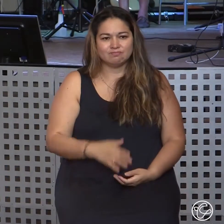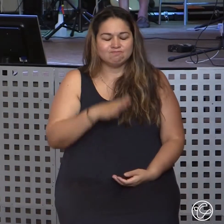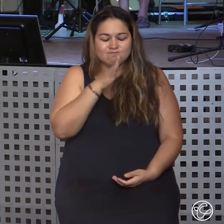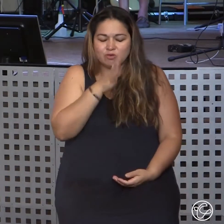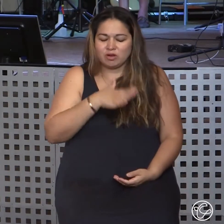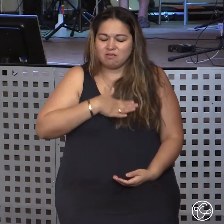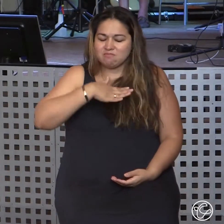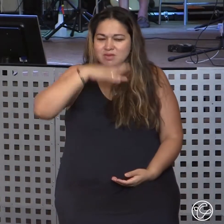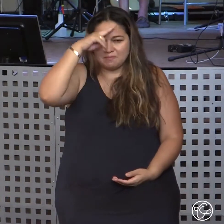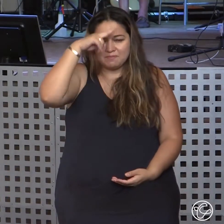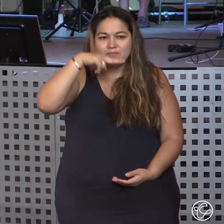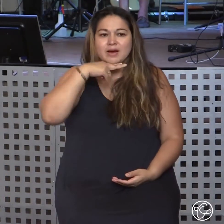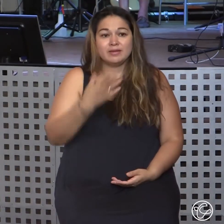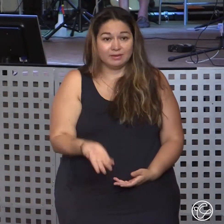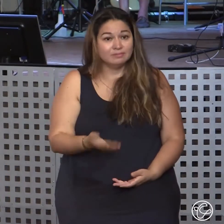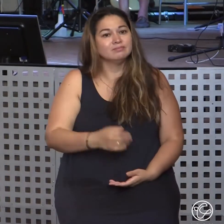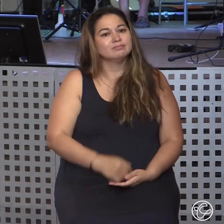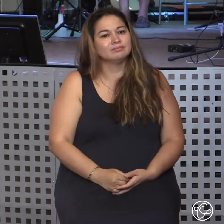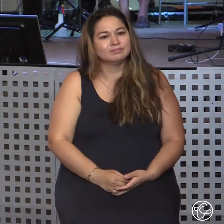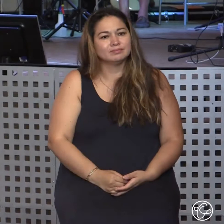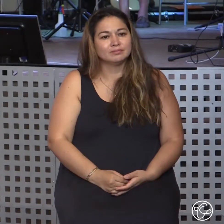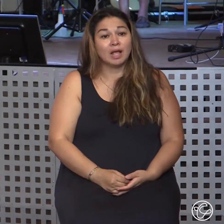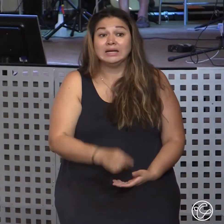Si tú estás en la casa de Dios,